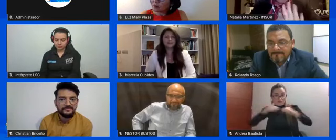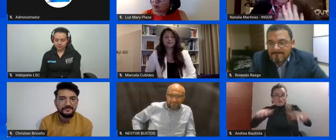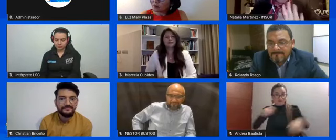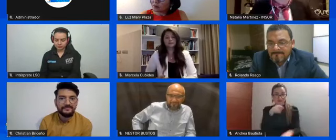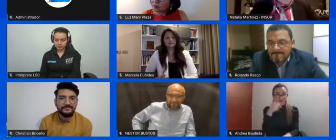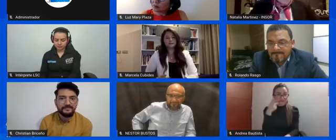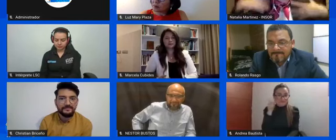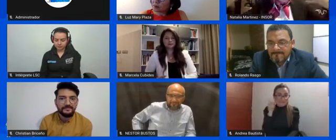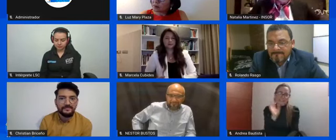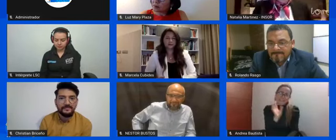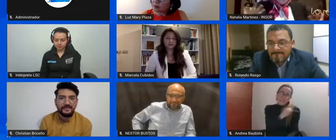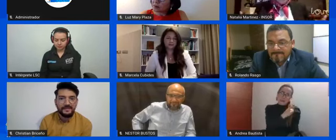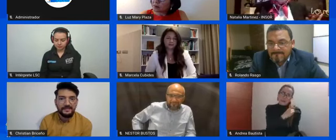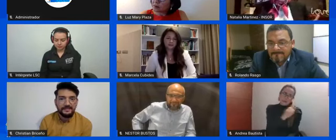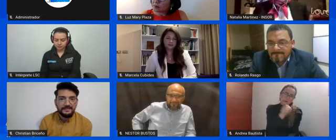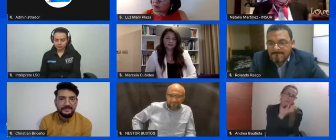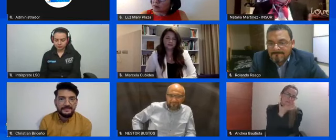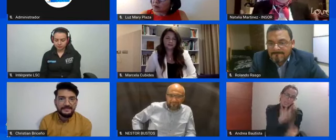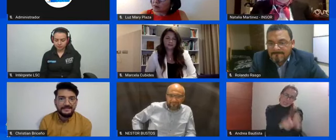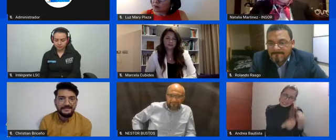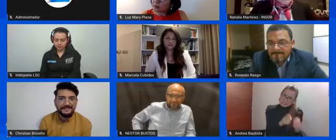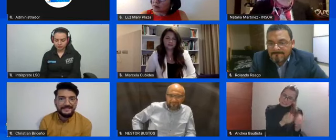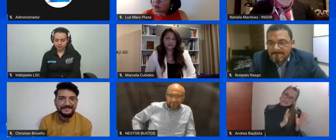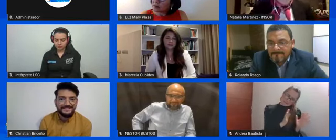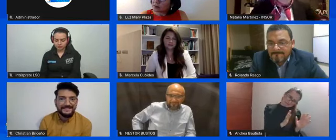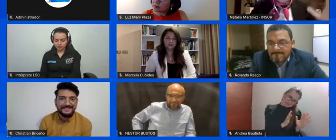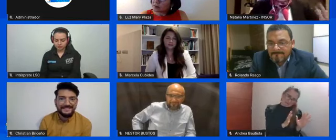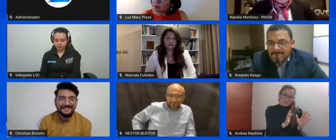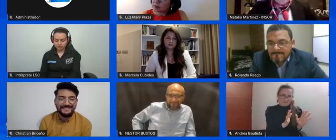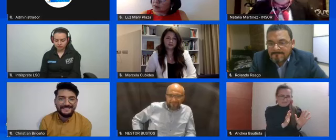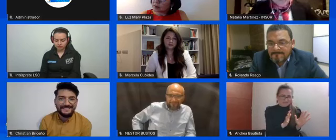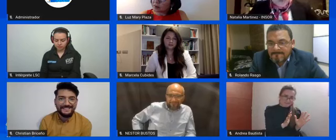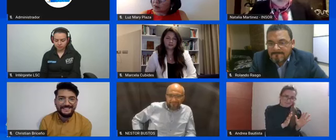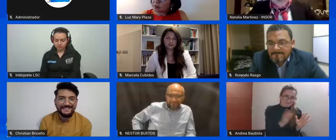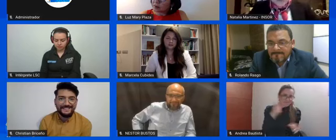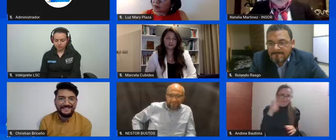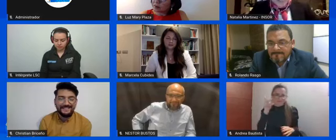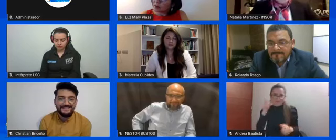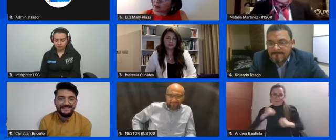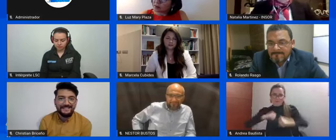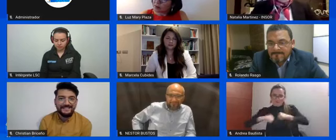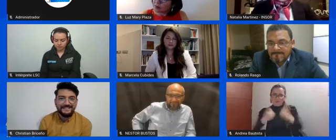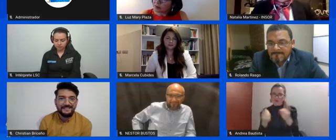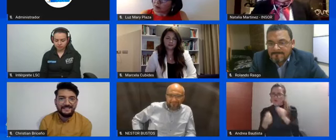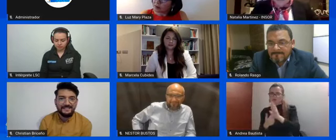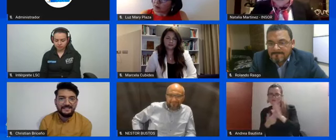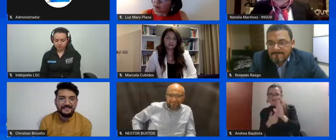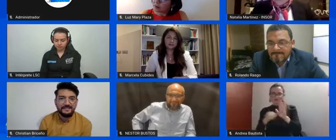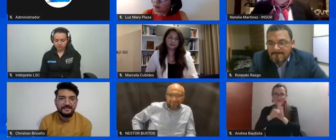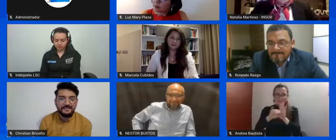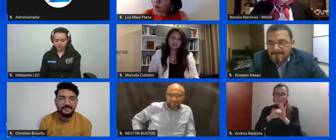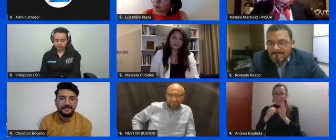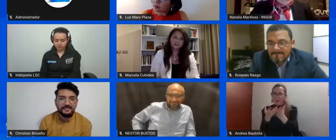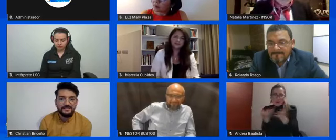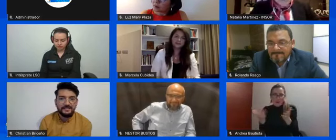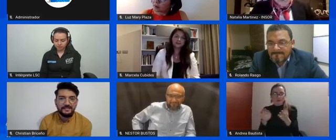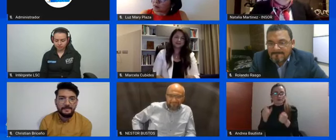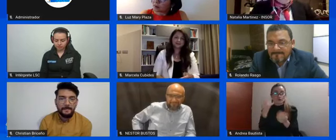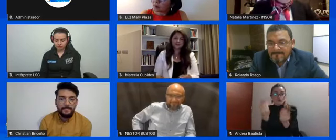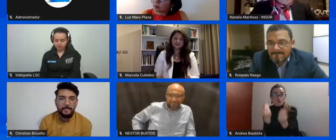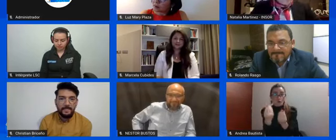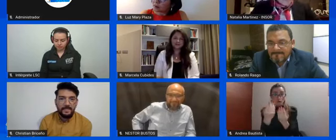Néstor ni Rolando estaban tan al día, pero tú te mueves mucho en redes sociales y tienes una gran fanaticada en